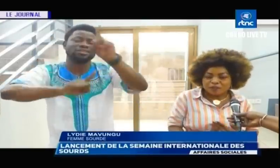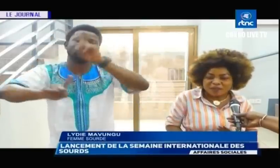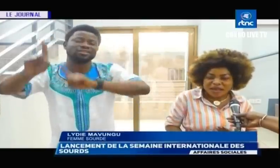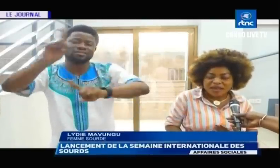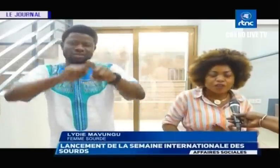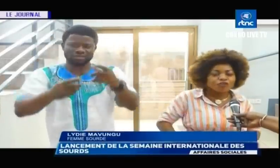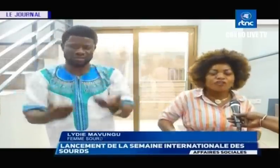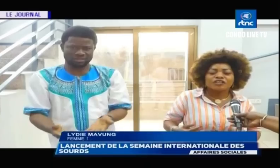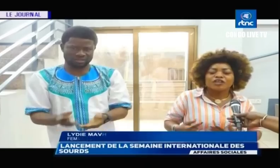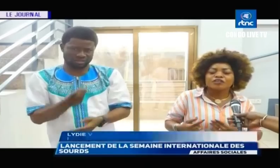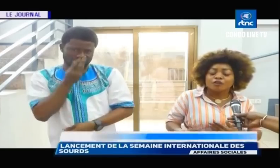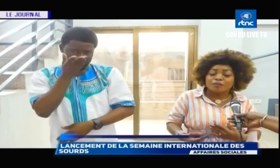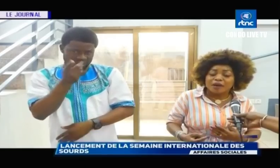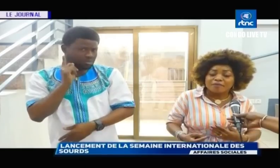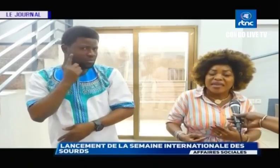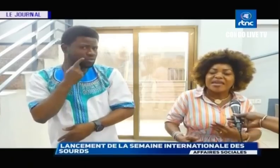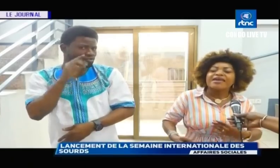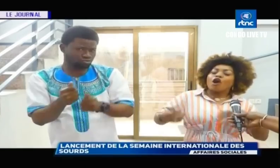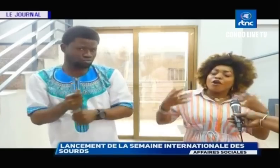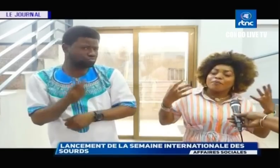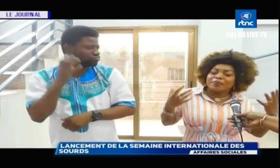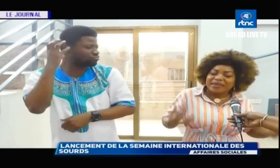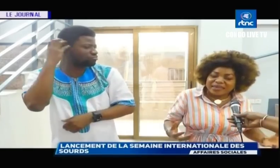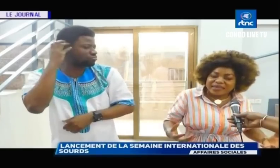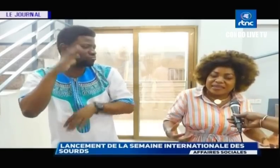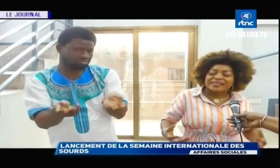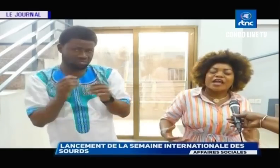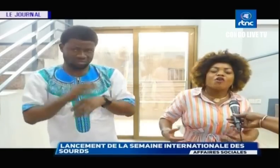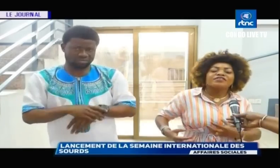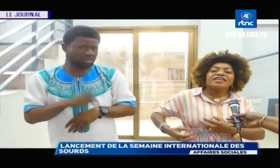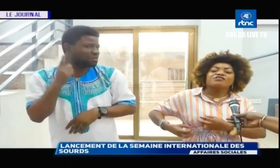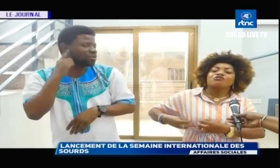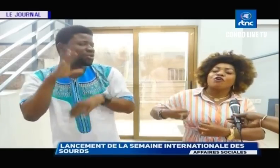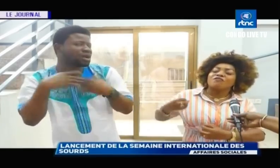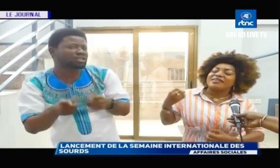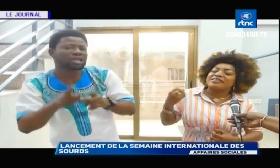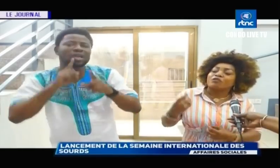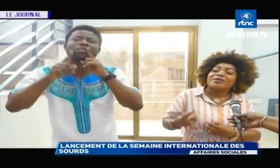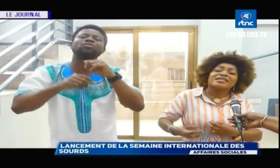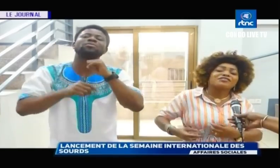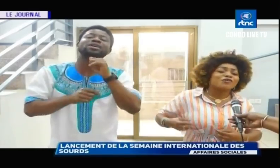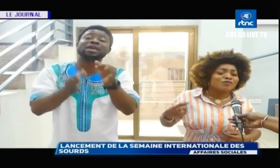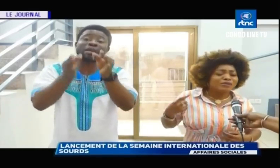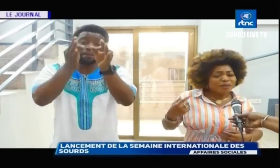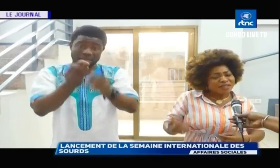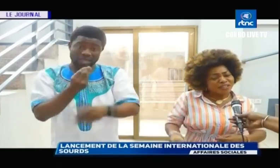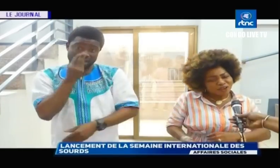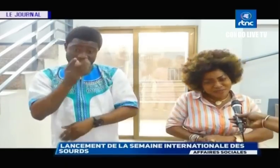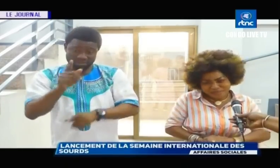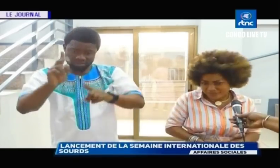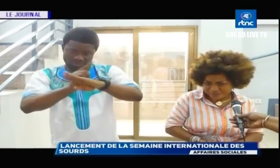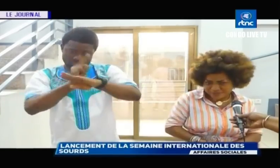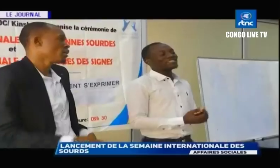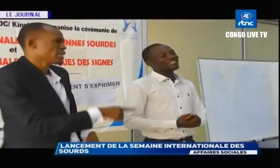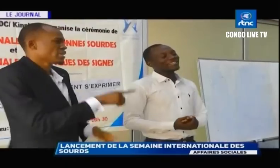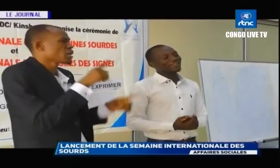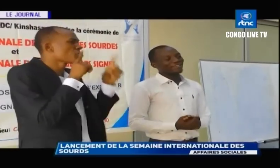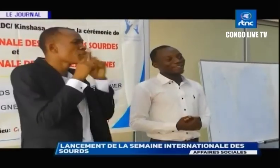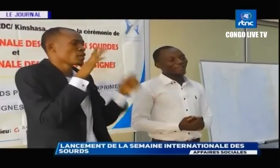pas, d'autres n'entendent pas, mais quand ils prient, la connexion va directement parce que Dieu connaît même la langue des signes. Les apprenants